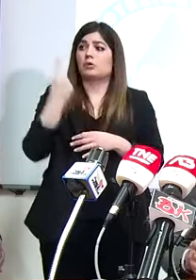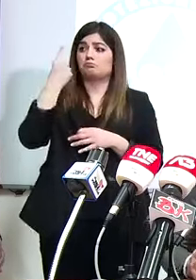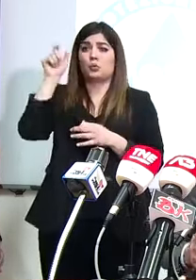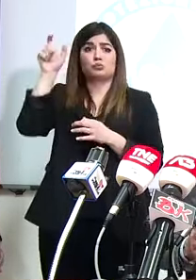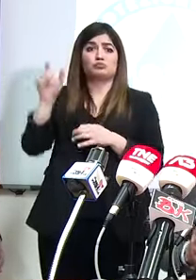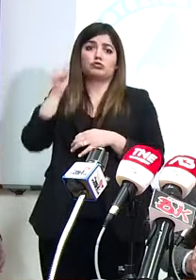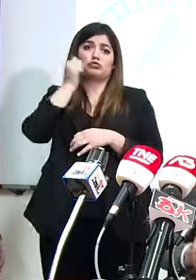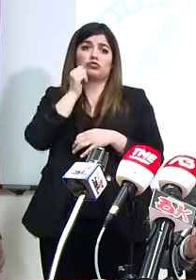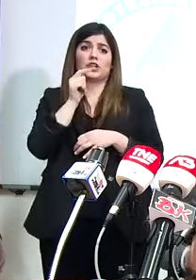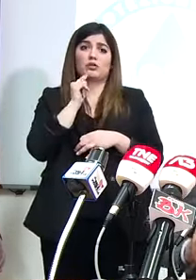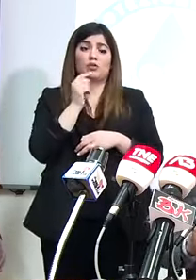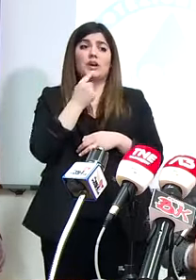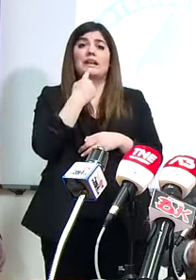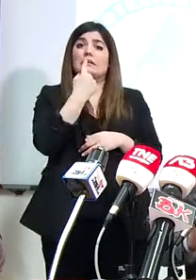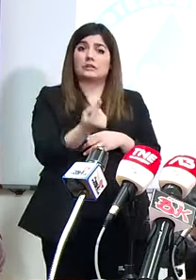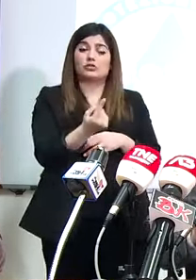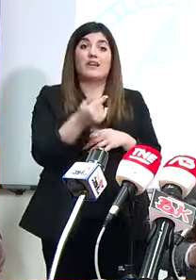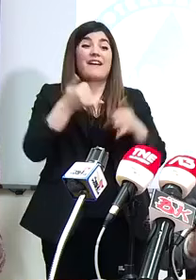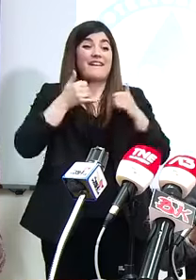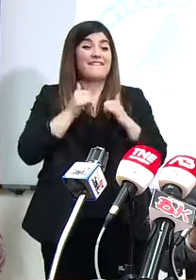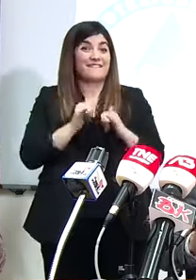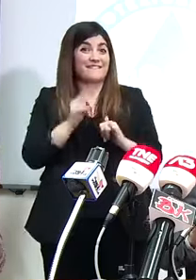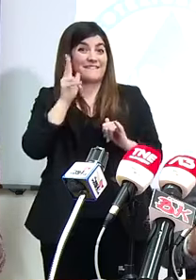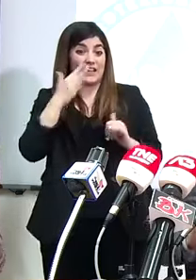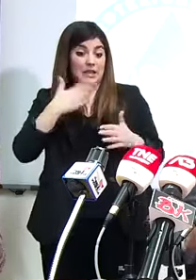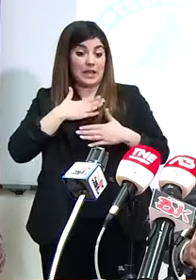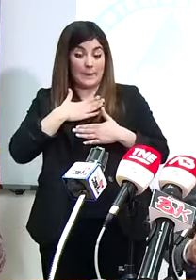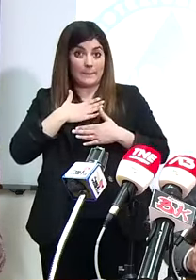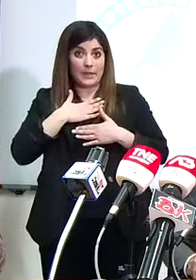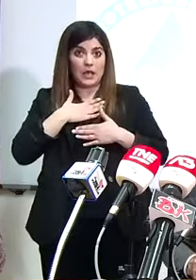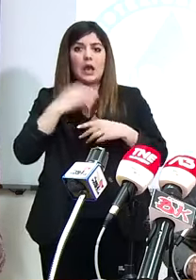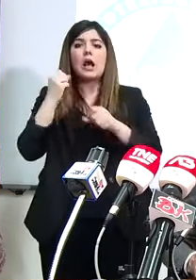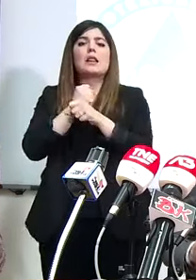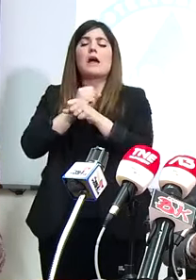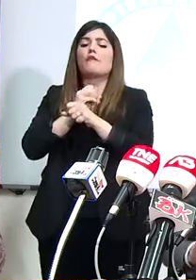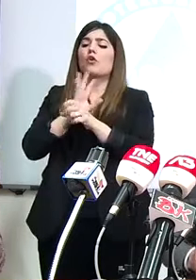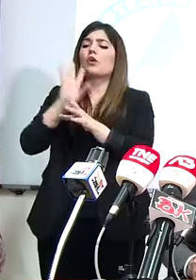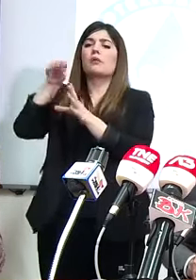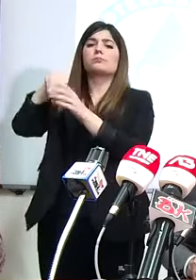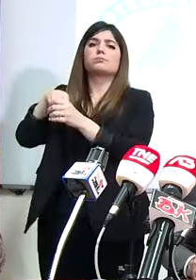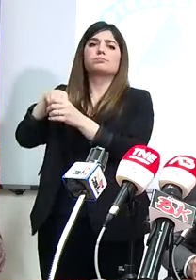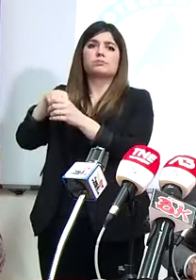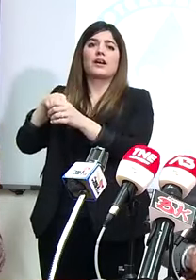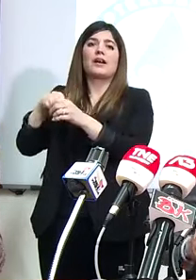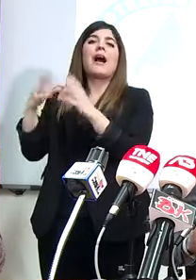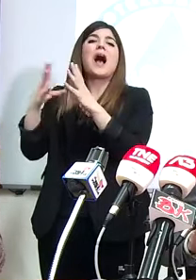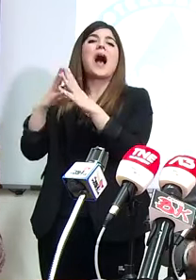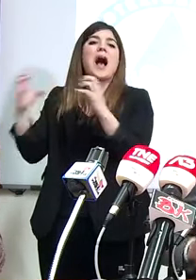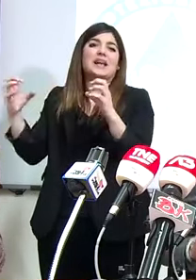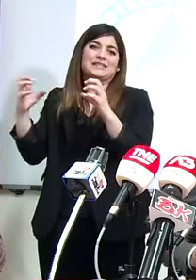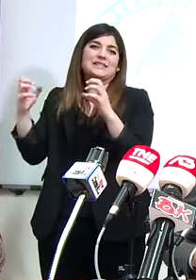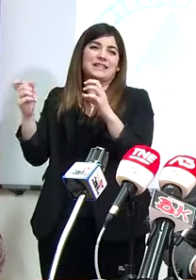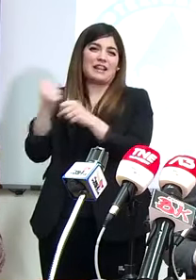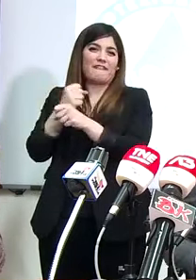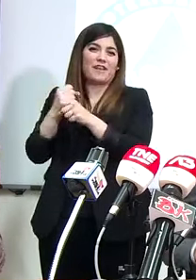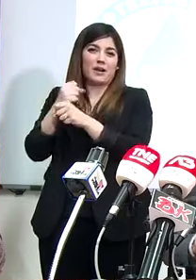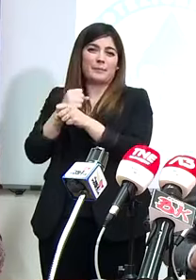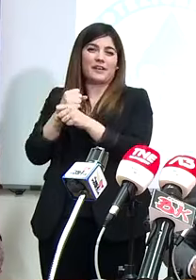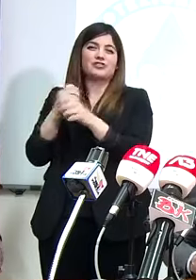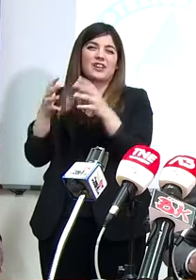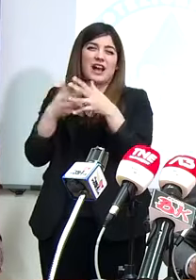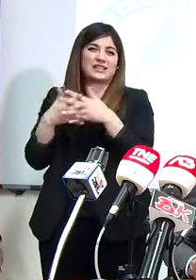chiama dice mia figlia lavora presso questa big pharma negli stati uniti forse c'è la possibilità di avere un